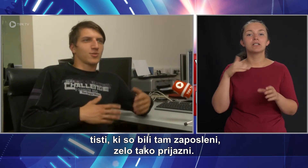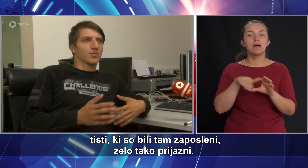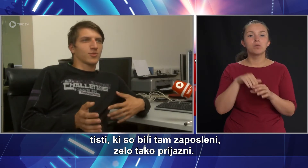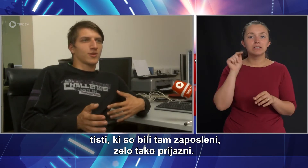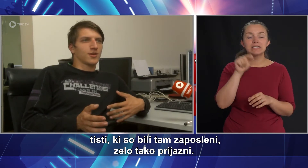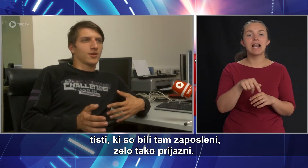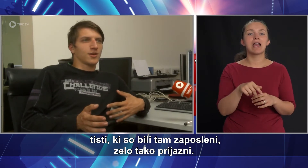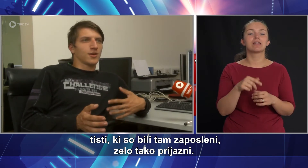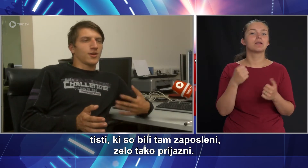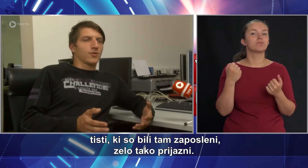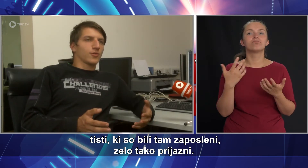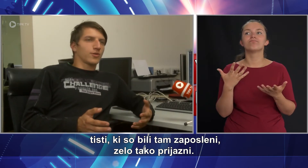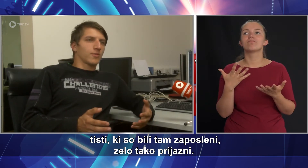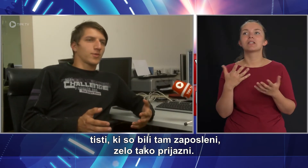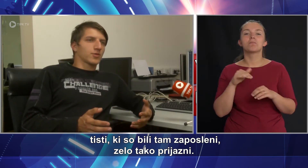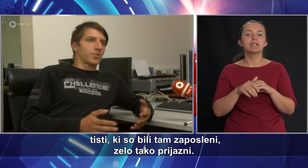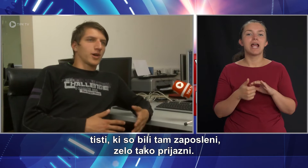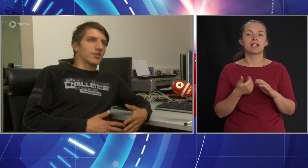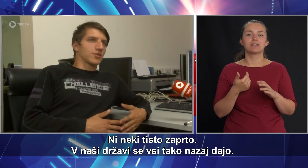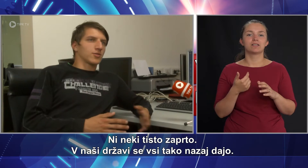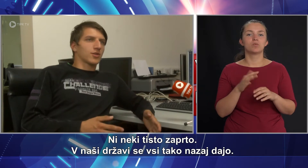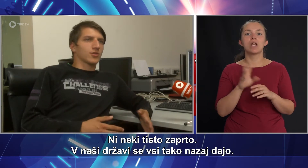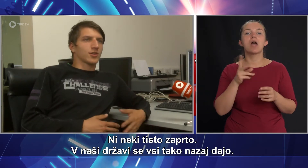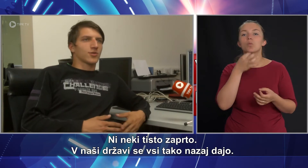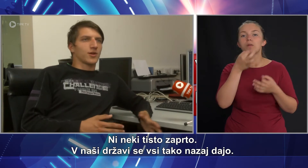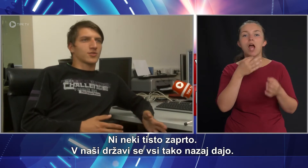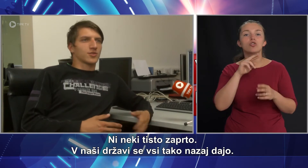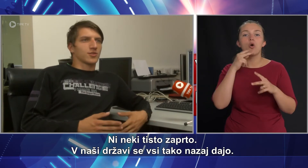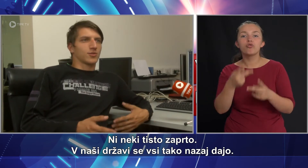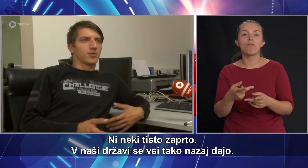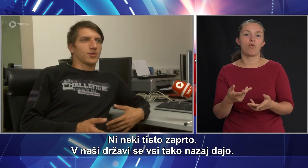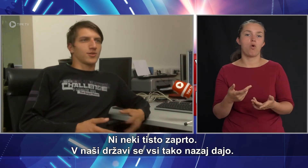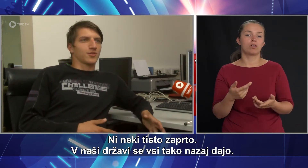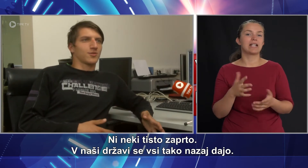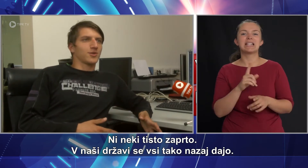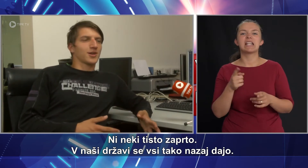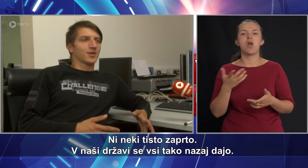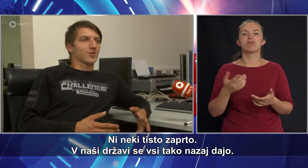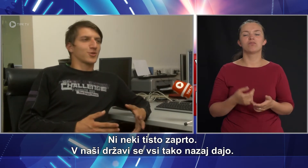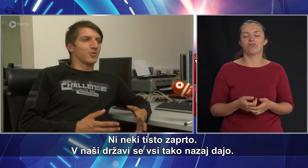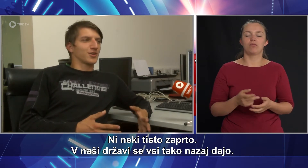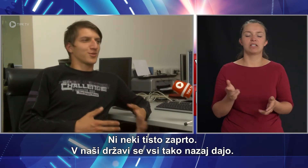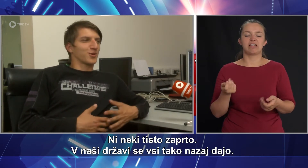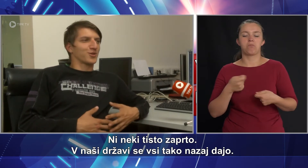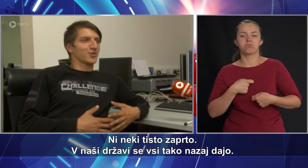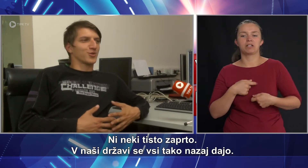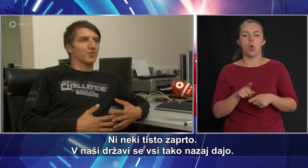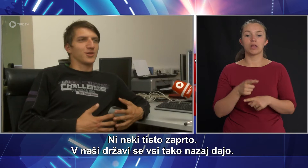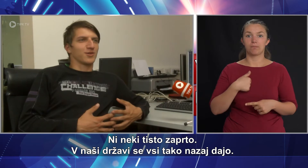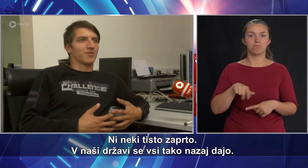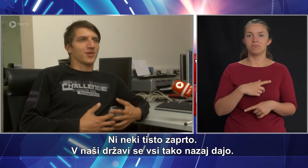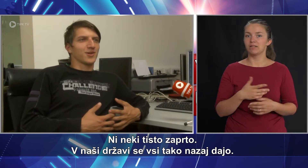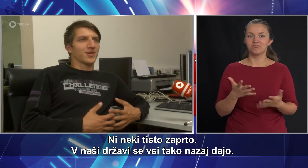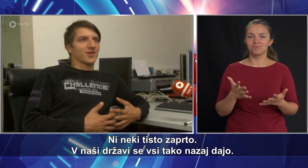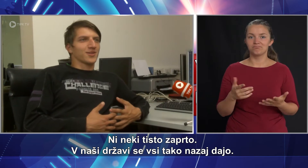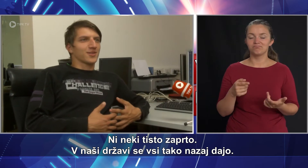tam bili zaposleni, ful, ne vem, ti so prijazni, ti vse, vse, kar jih vprašajo, vse ti odgovorijo, ti se, ne, ni neki, ti so da bili neki zaprti, isto ko mi,